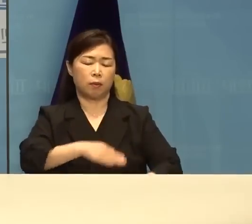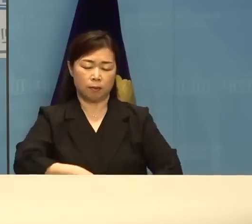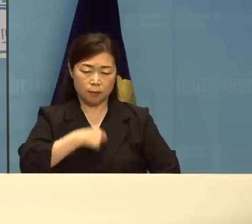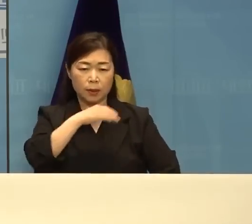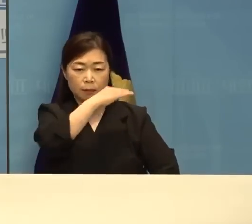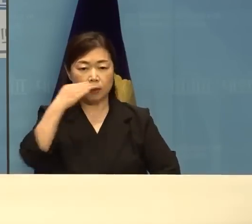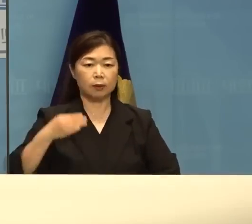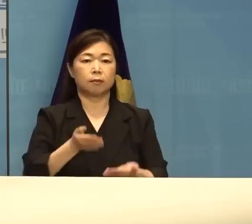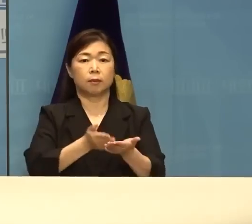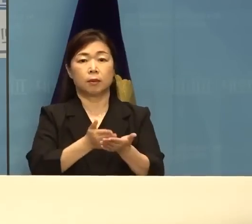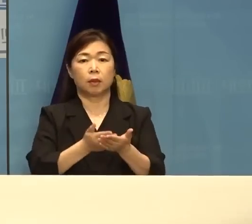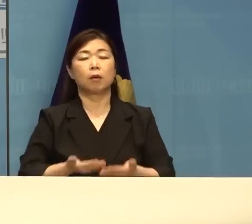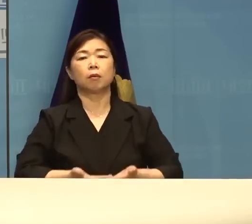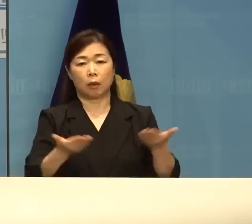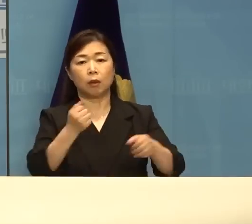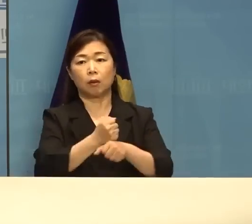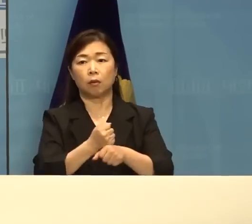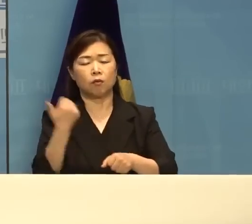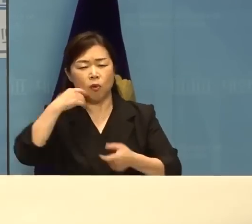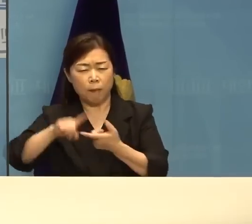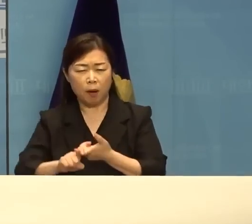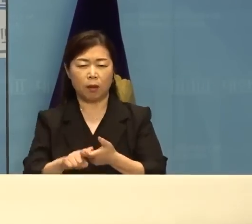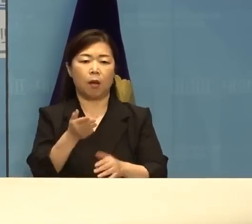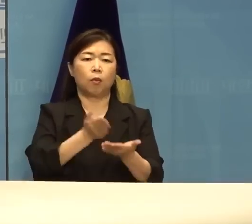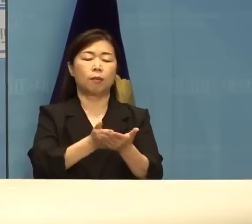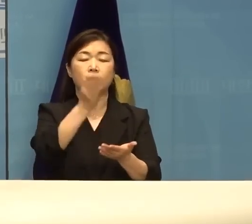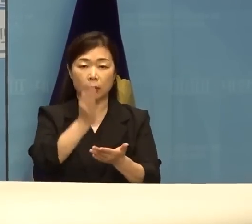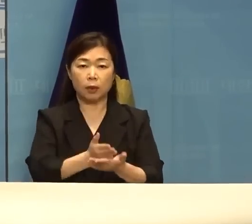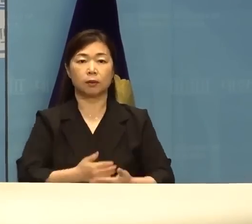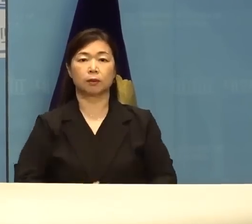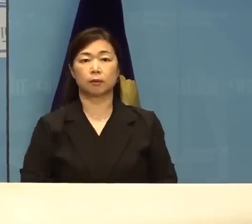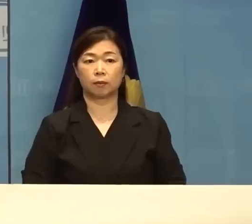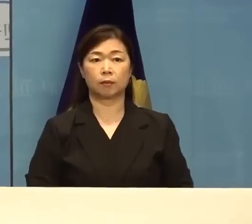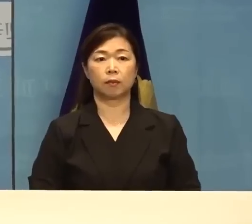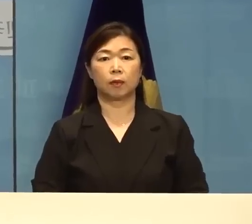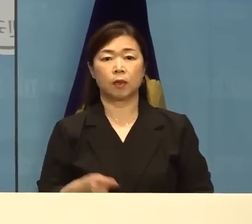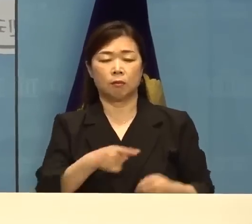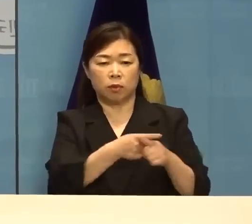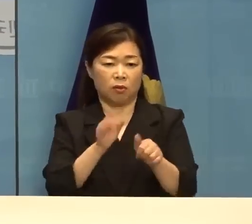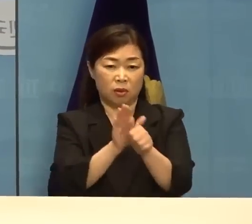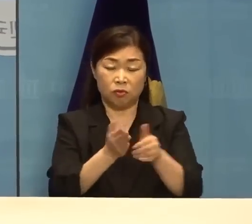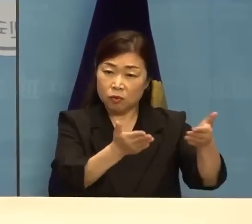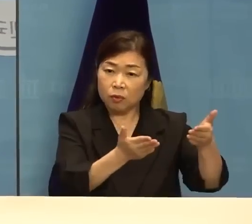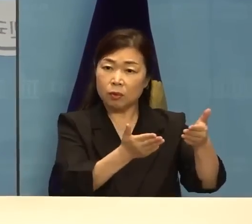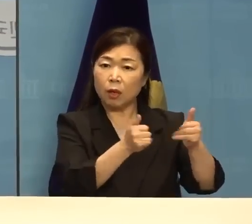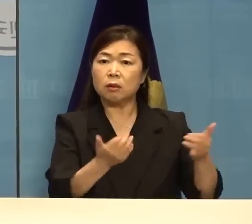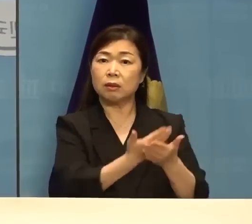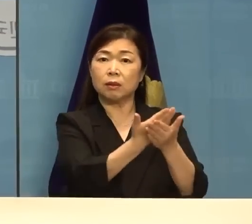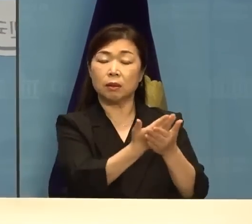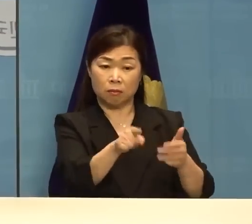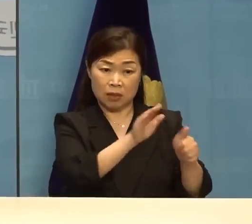올바르게 정직하게 상황을 알고 편향되지 않게 보도해야 되겠다. 그리고 이런 것들을 무조건 지지하는 식으로 나가는 게